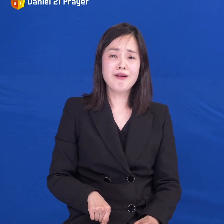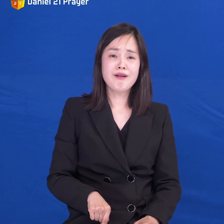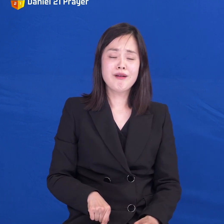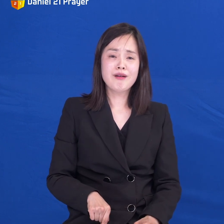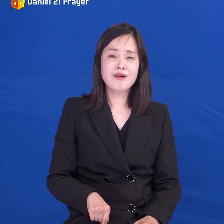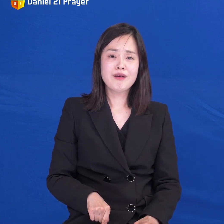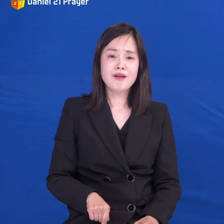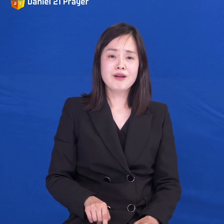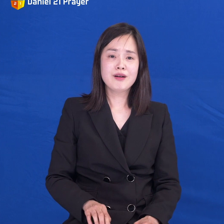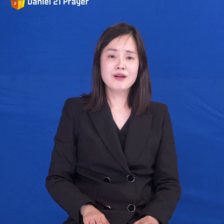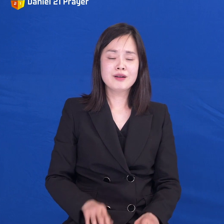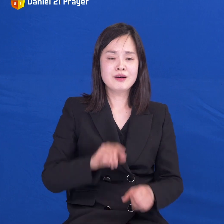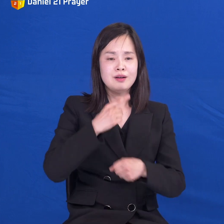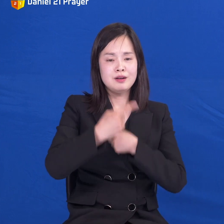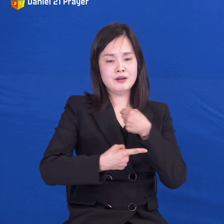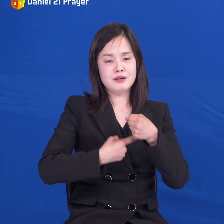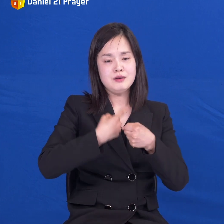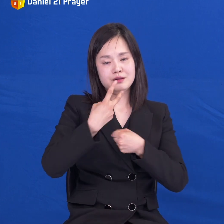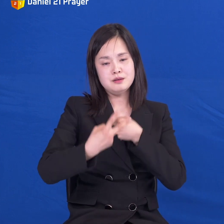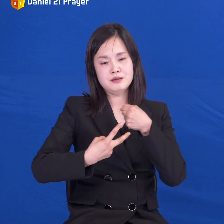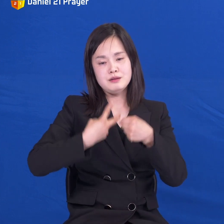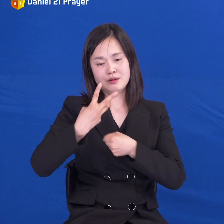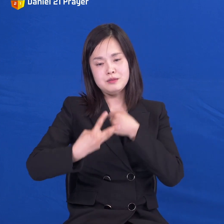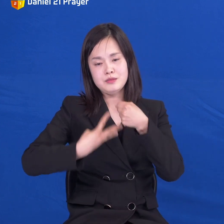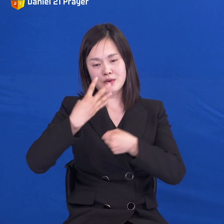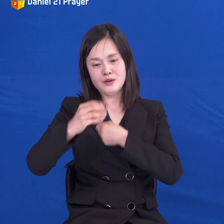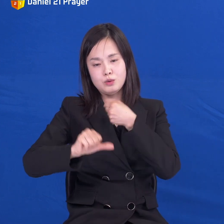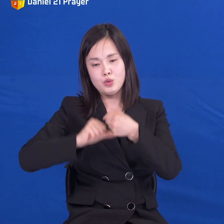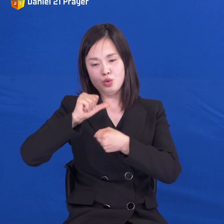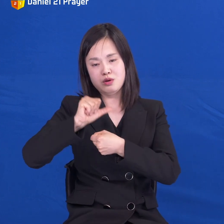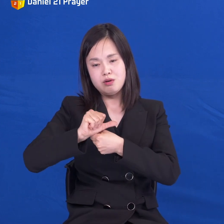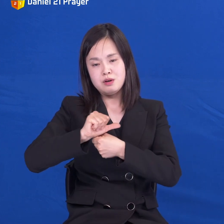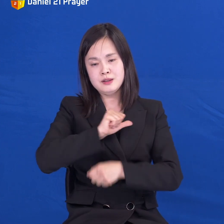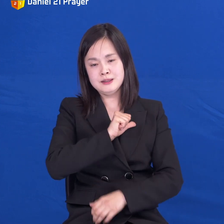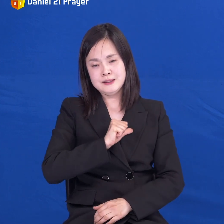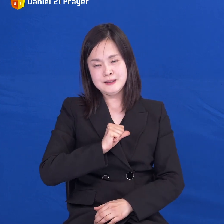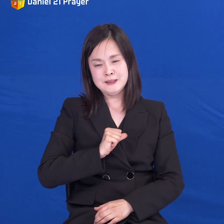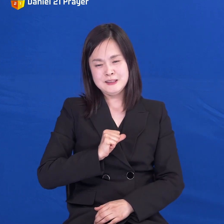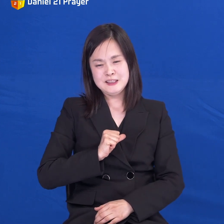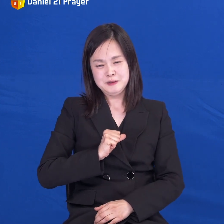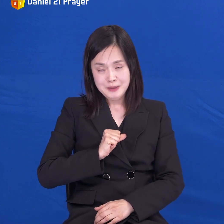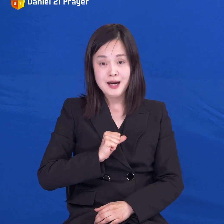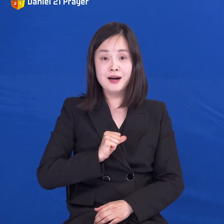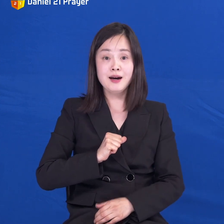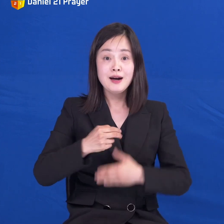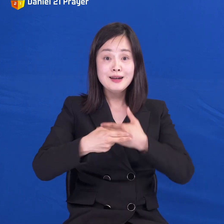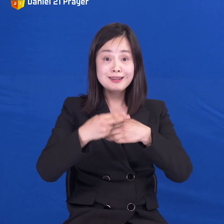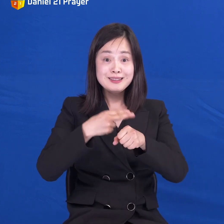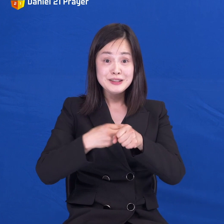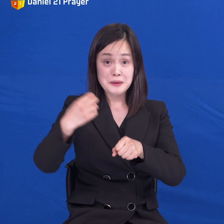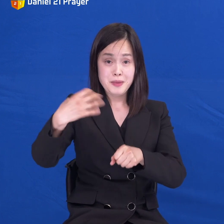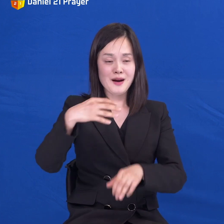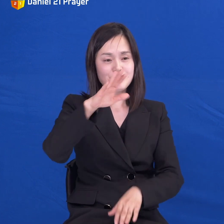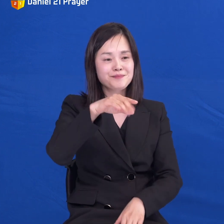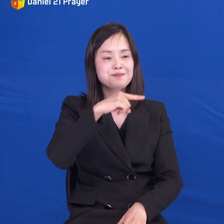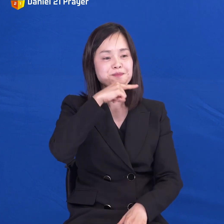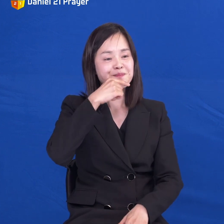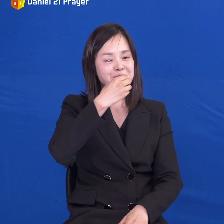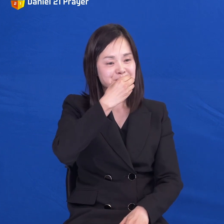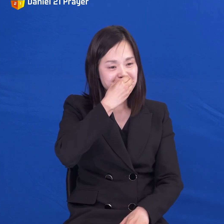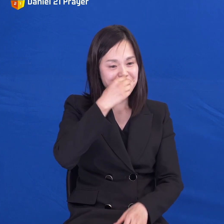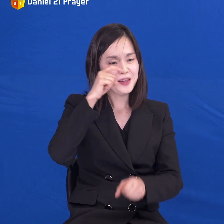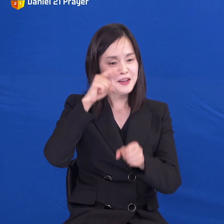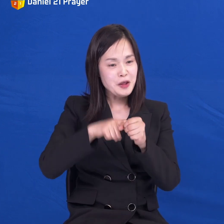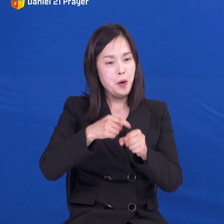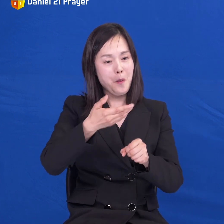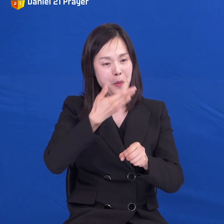5년이 지났습니다. 의사 선생님 만났어요. 이제 감과 떡을 드세요. 그래요. 아니, 그동안 왜 못 먹게 하고 이제